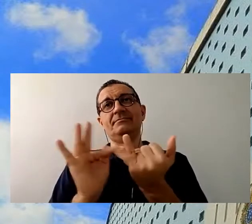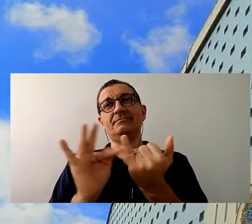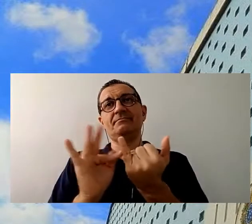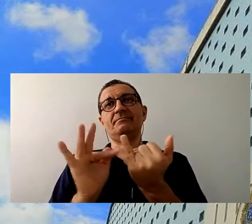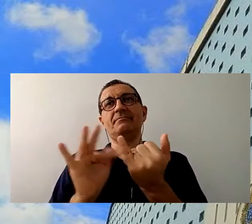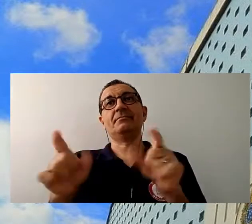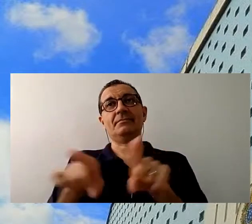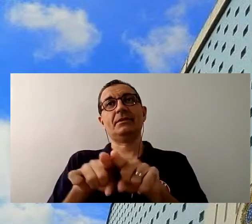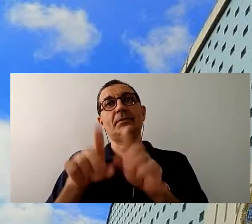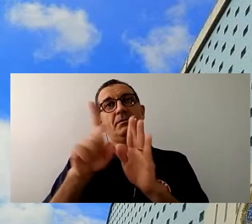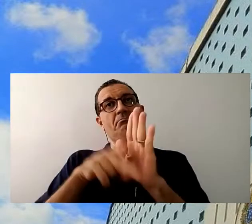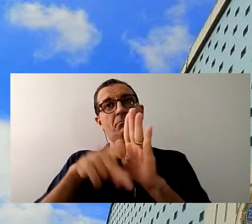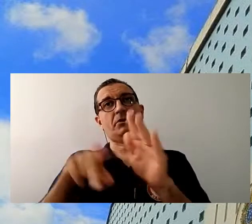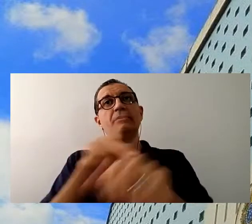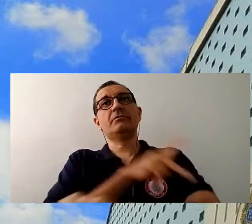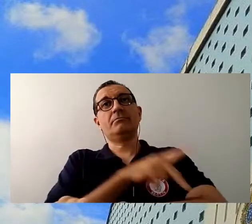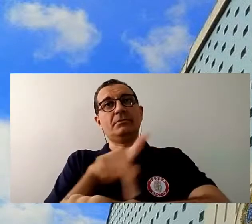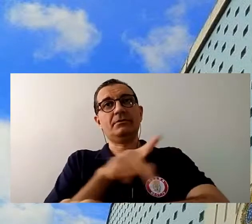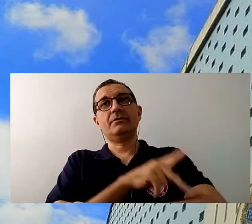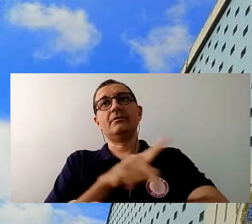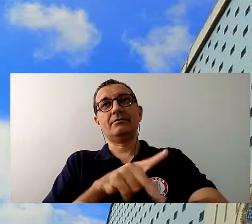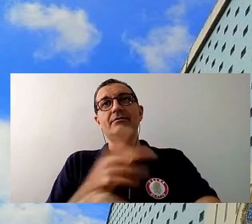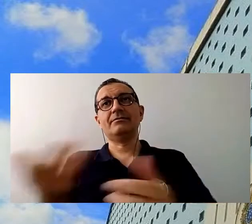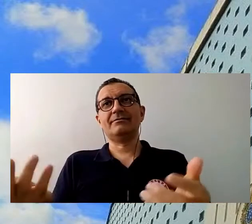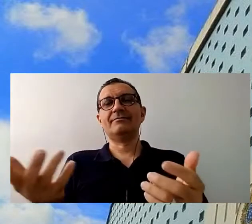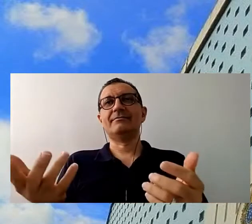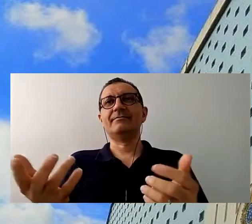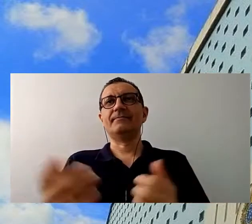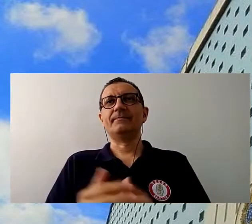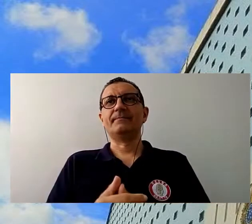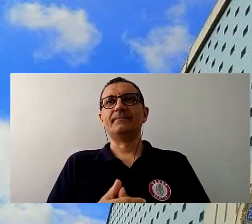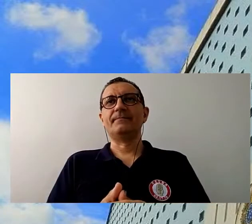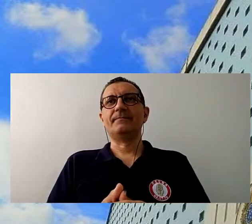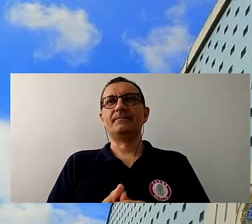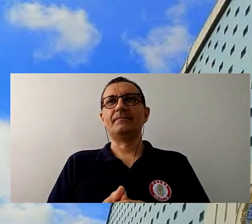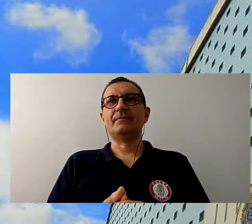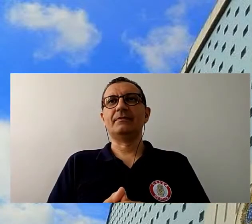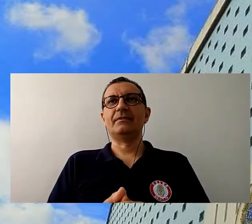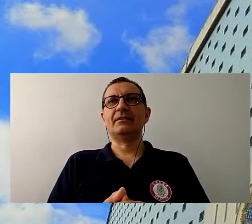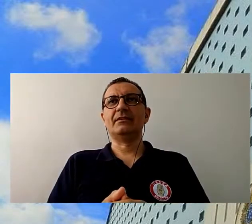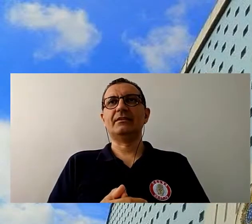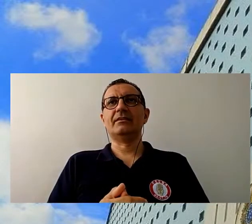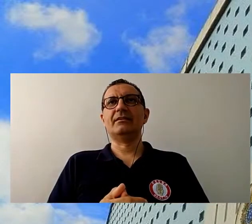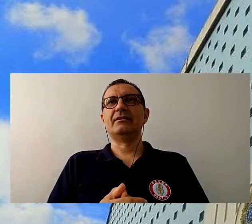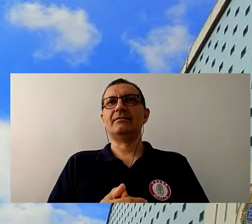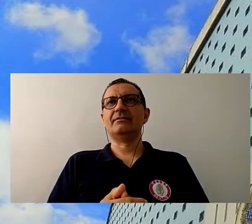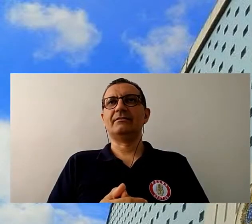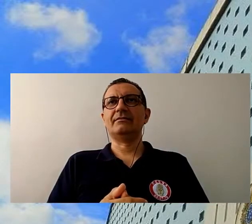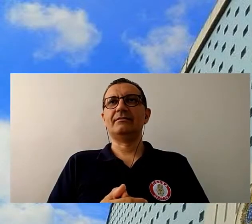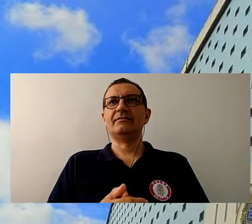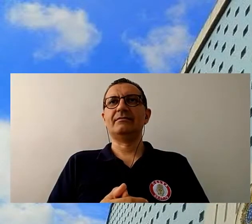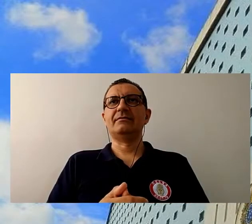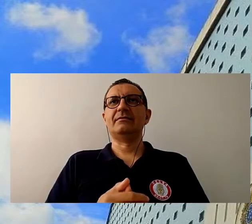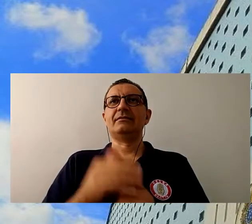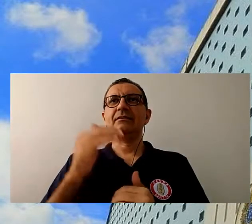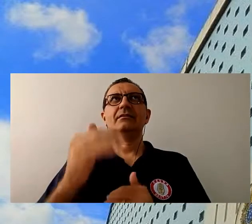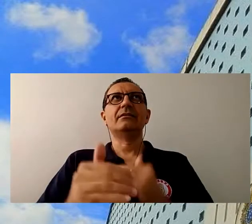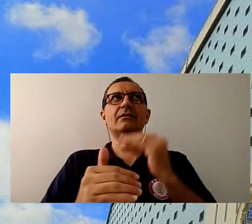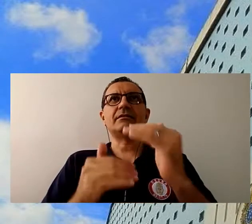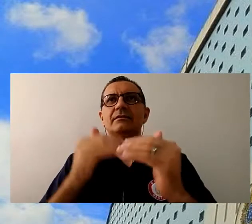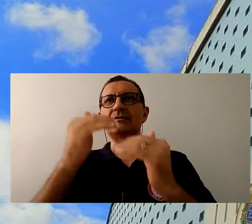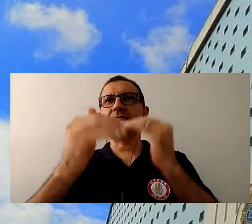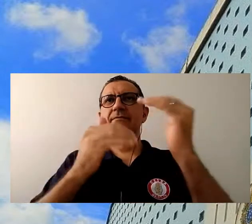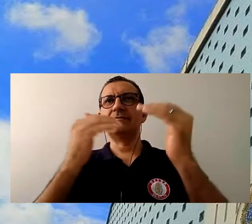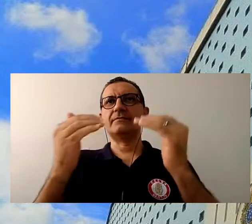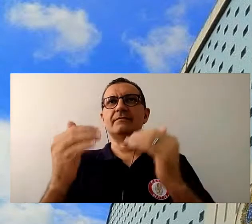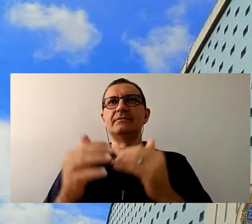projeto pedagógico. Onde está esse projeto pedagógico? À medida que o artigo 3º avança, os incisos vão revelando a